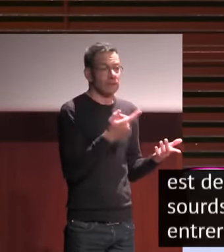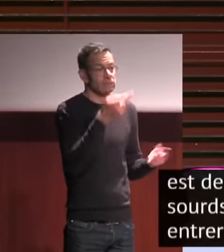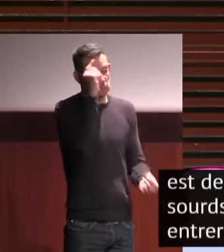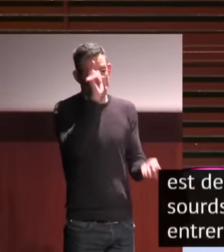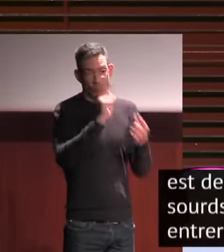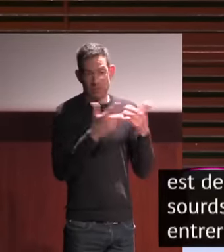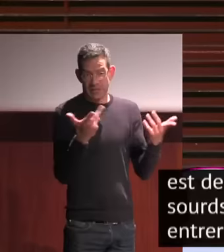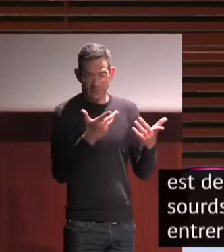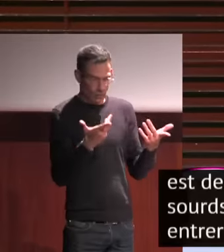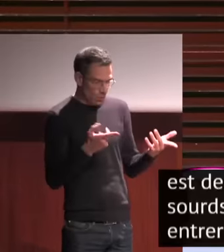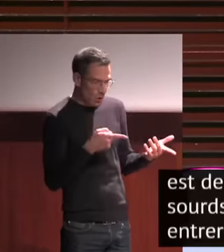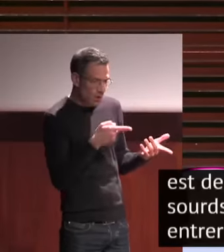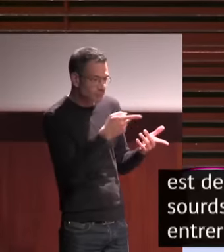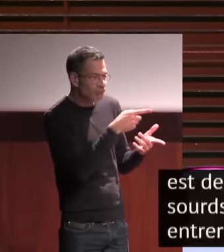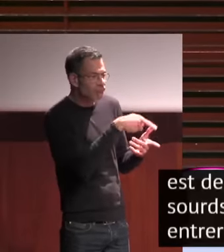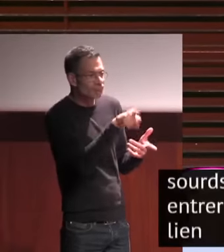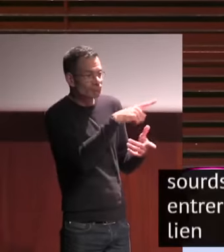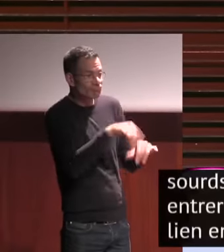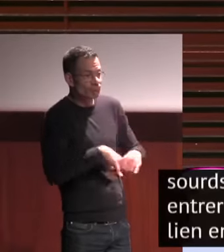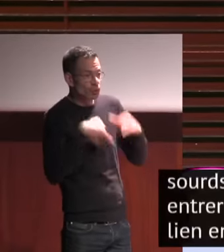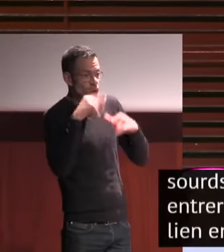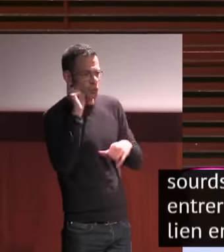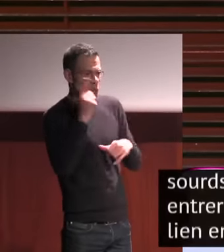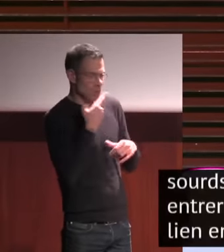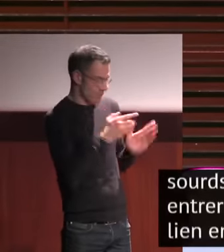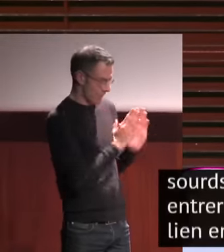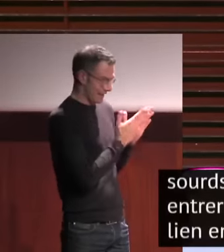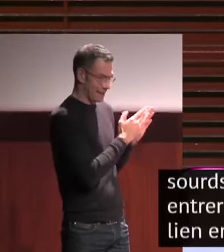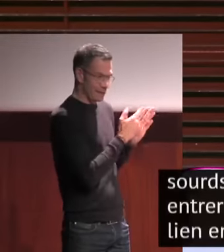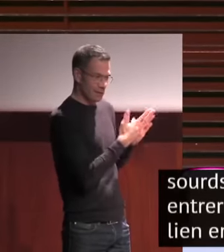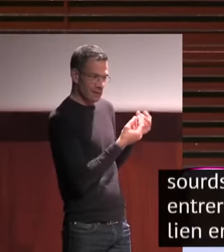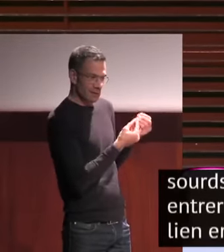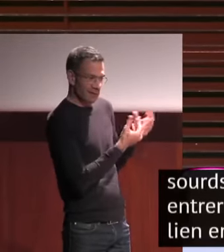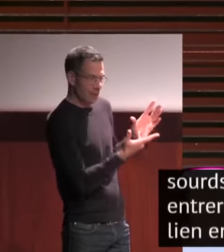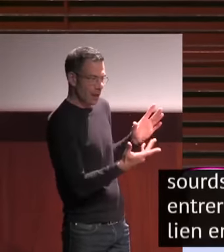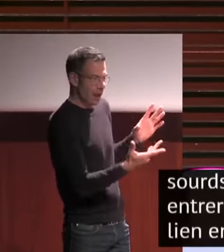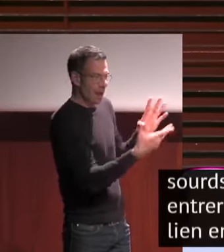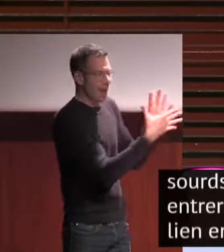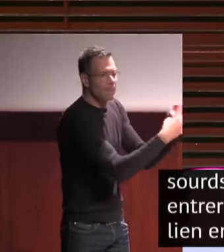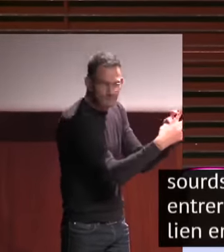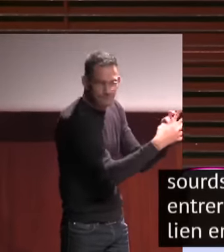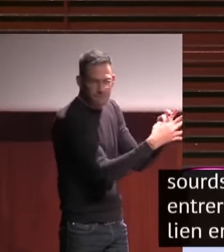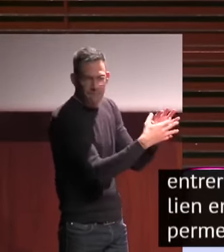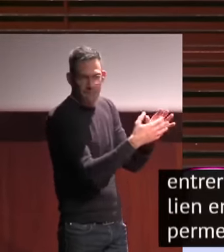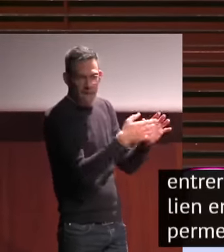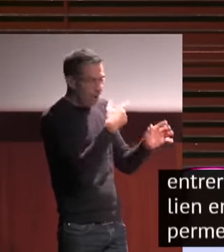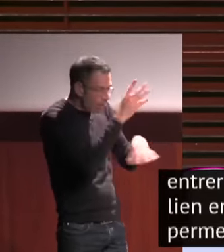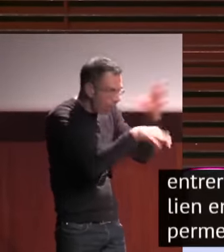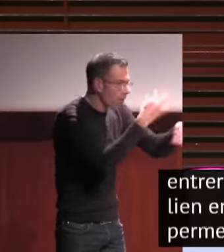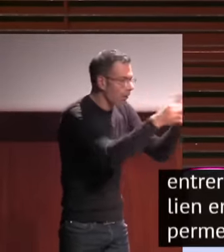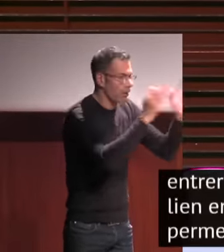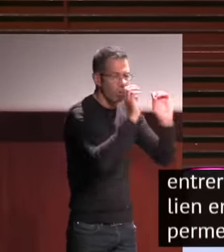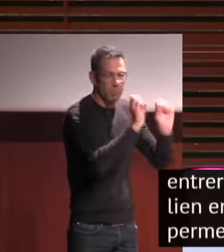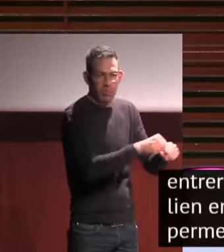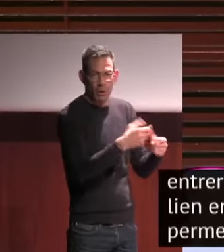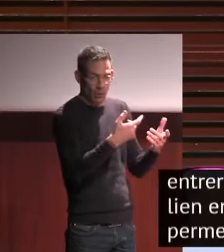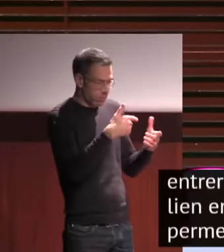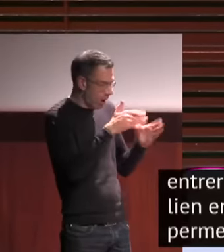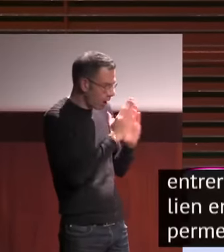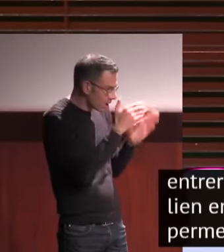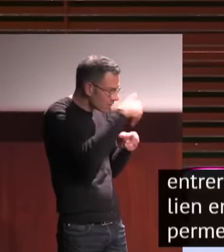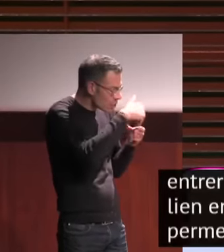lien entre les jeunes sourds et l'objet livre, et ainsi leur permettre de découvrir les différentes histoires que peuvent avoir les